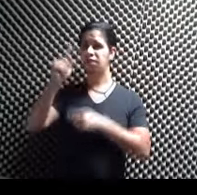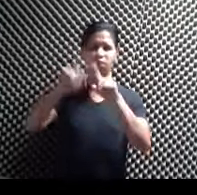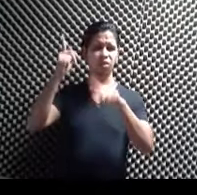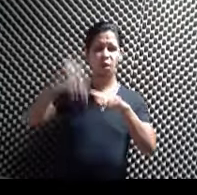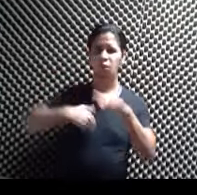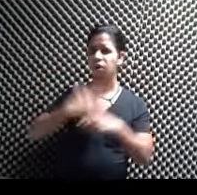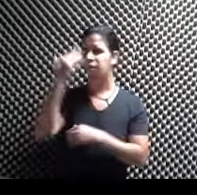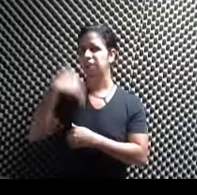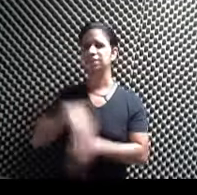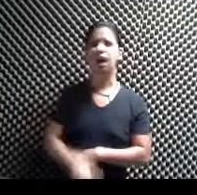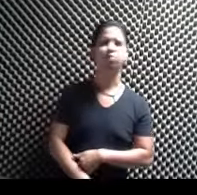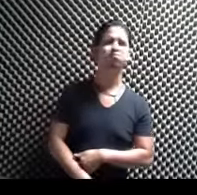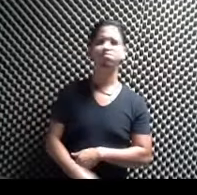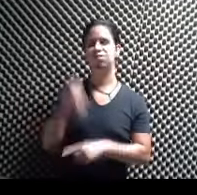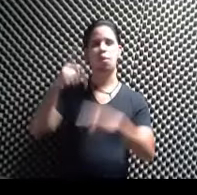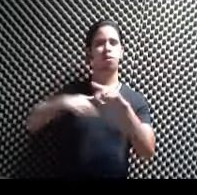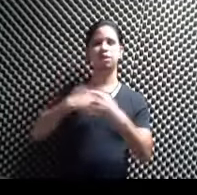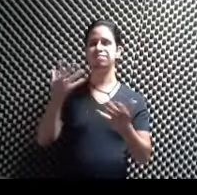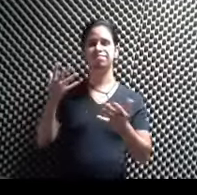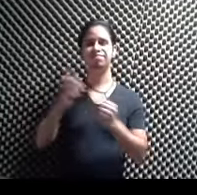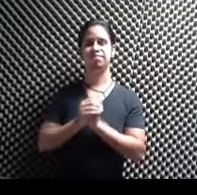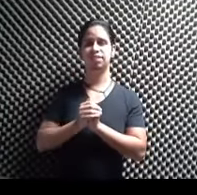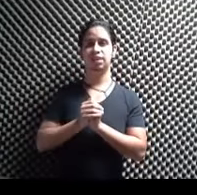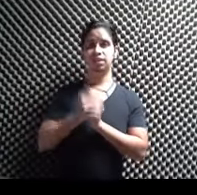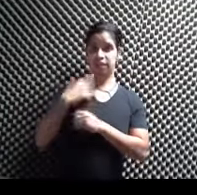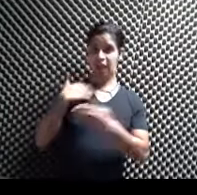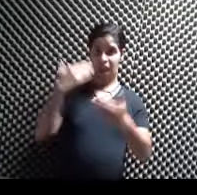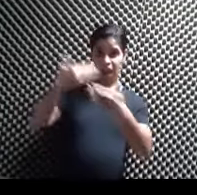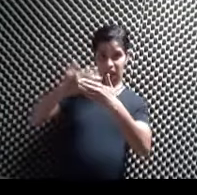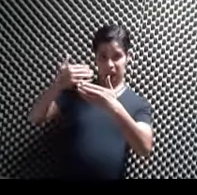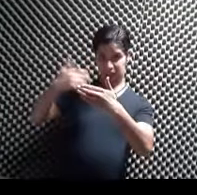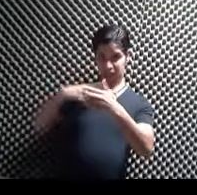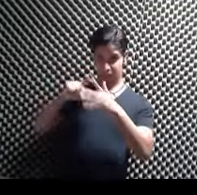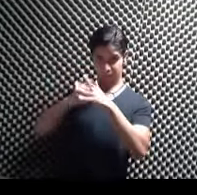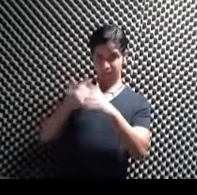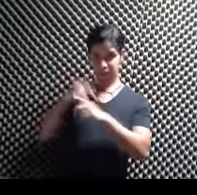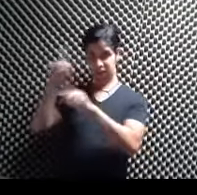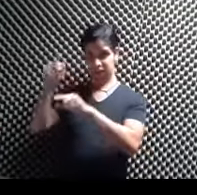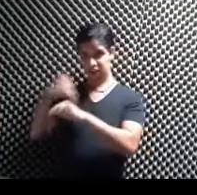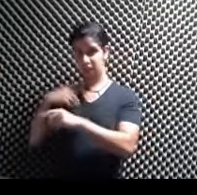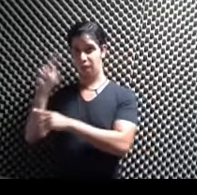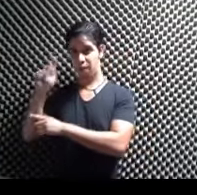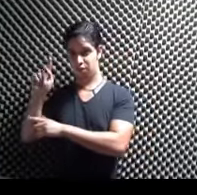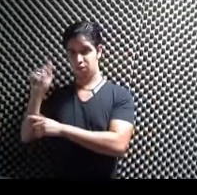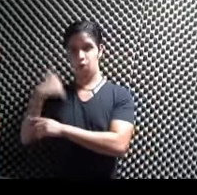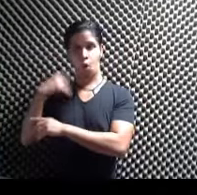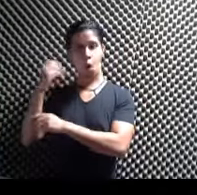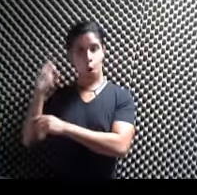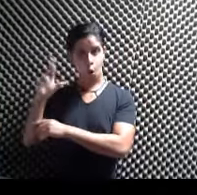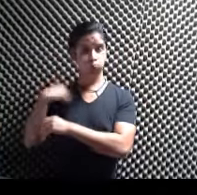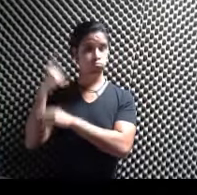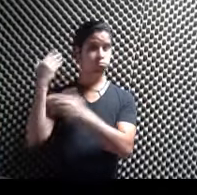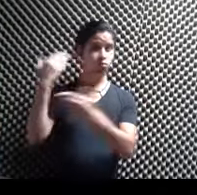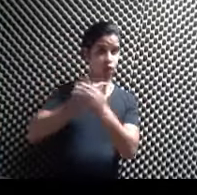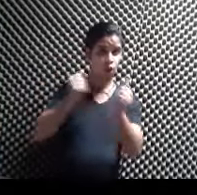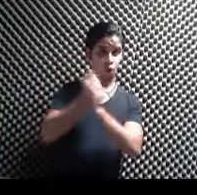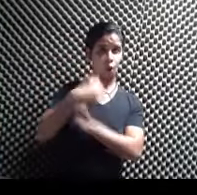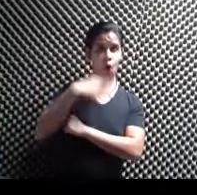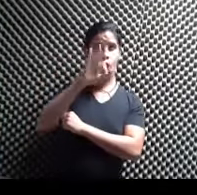que haciéndose encima de la risa. Vaya al baño entonces. O sea que antes sí, vaya. No beban mucha agua. O lleves un foli. Es que bueno, también hay